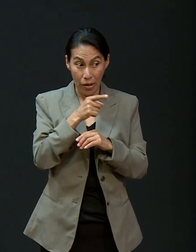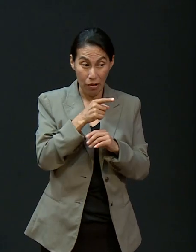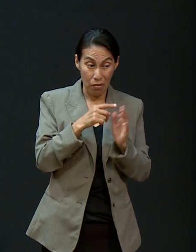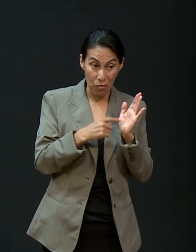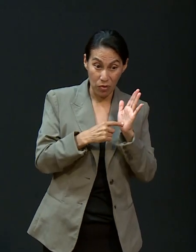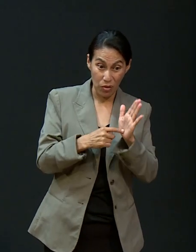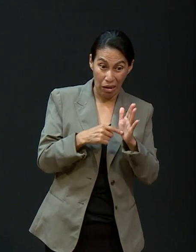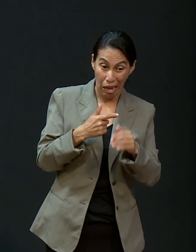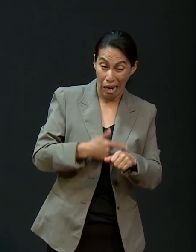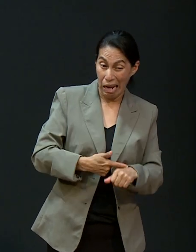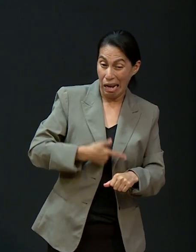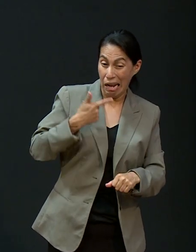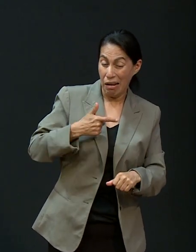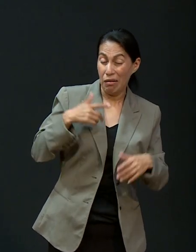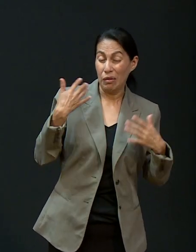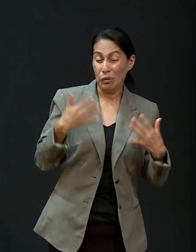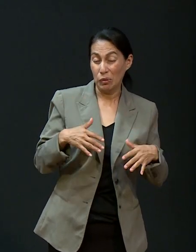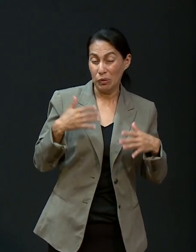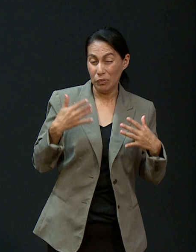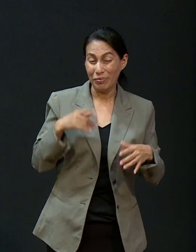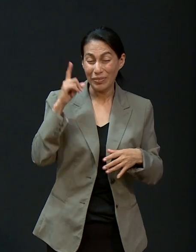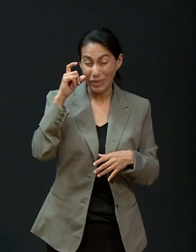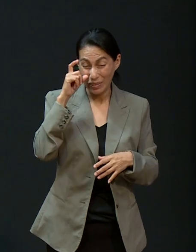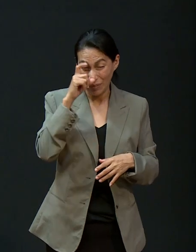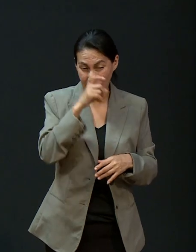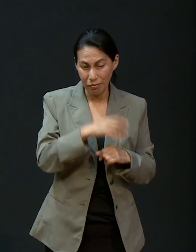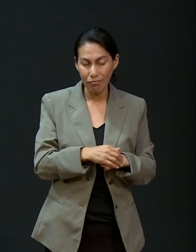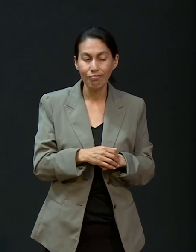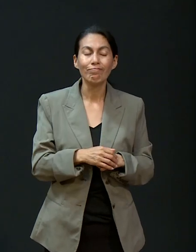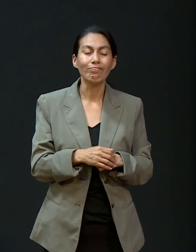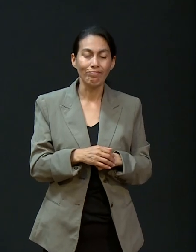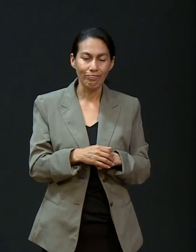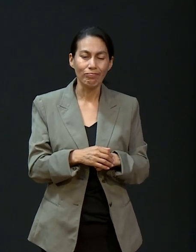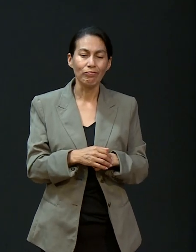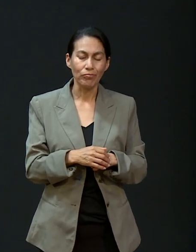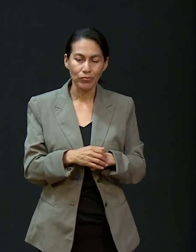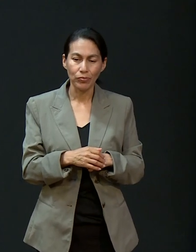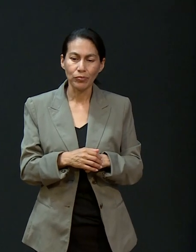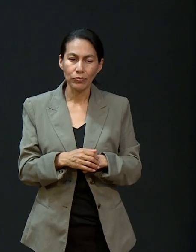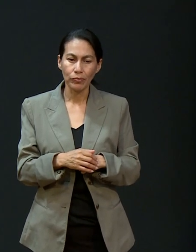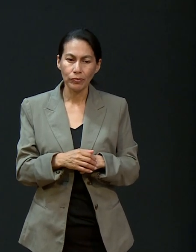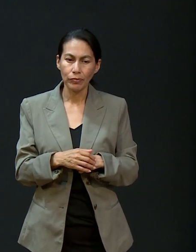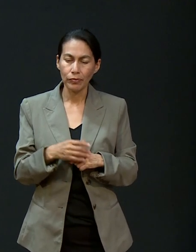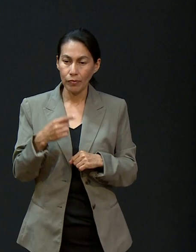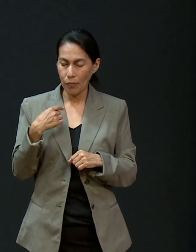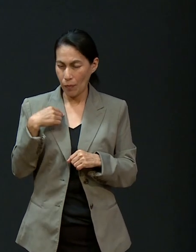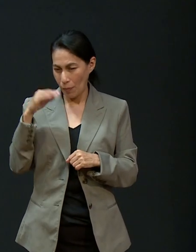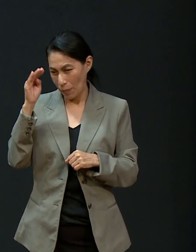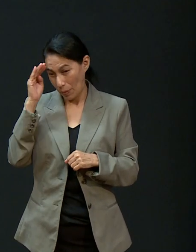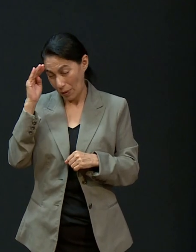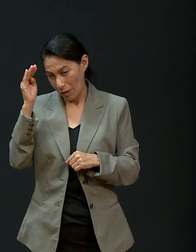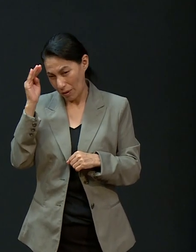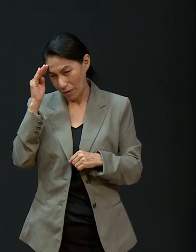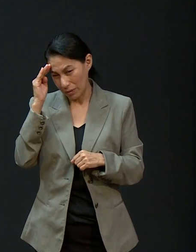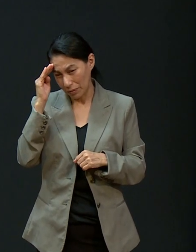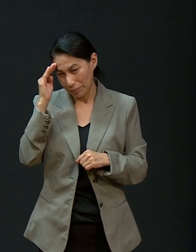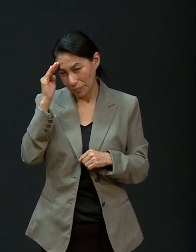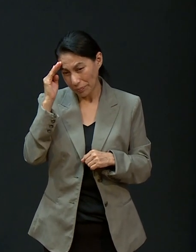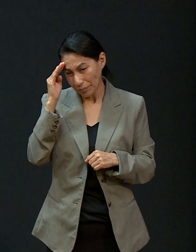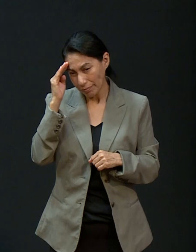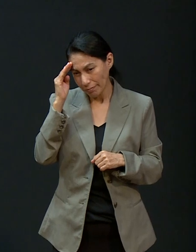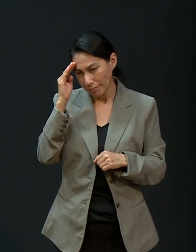estuvo allí indicándole la gravedad de que verdaderamente estaba muy crítica la situación de su hijo. Yo pienso que